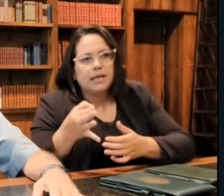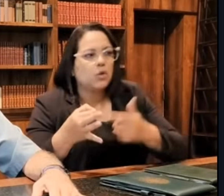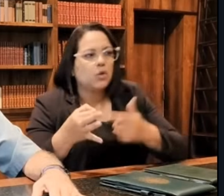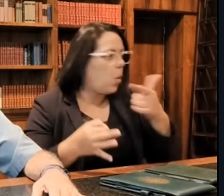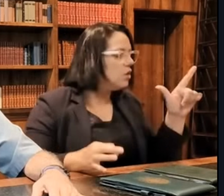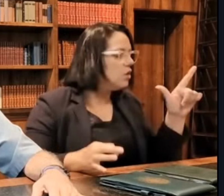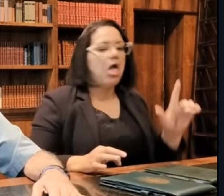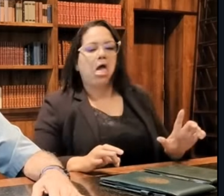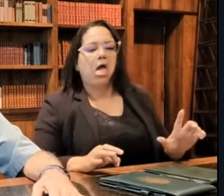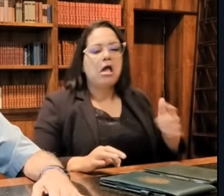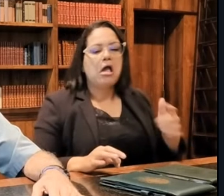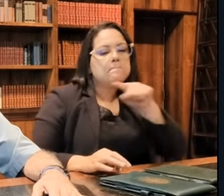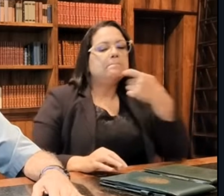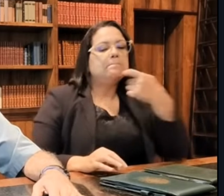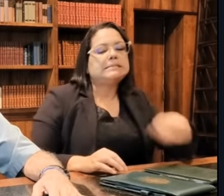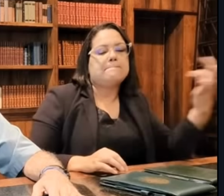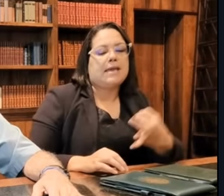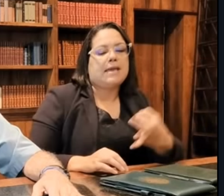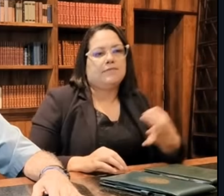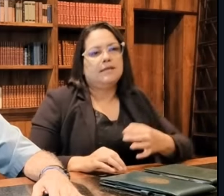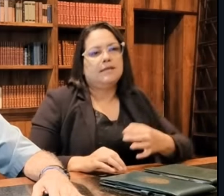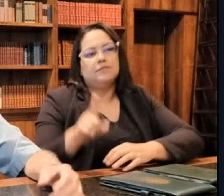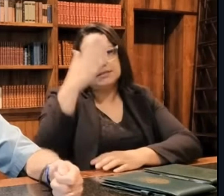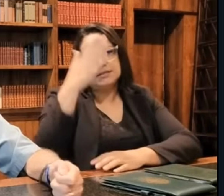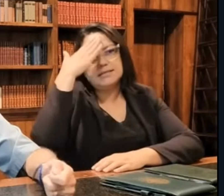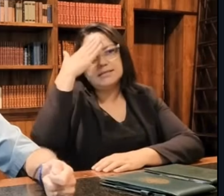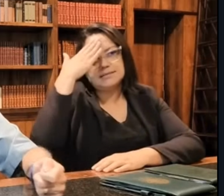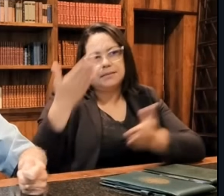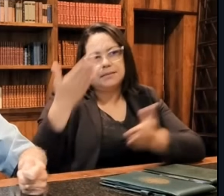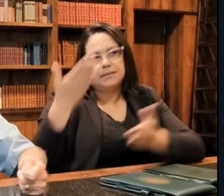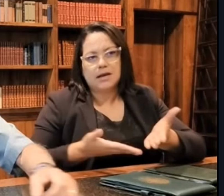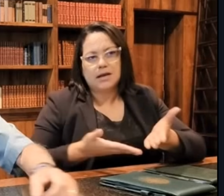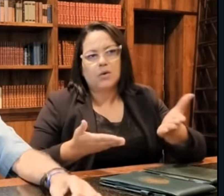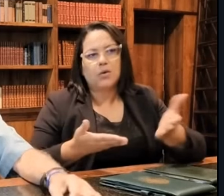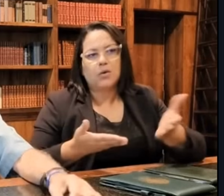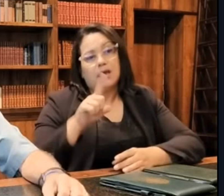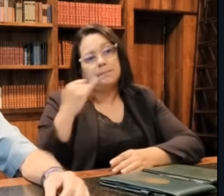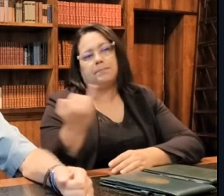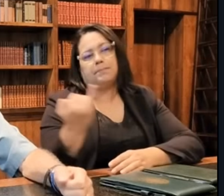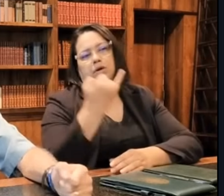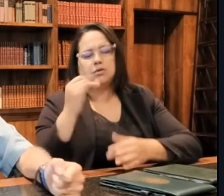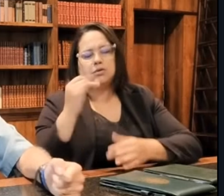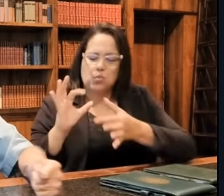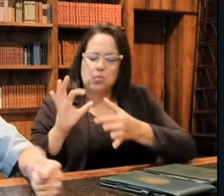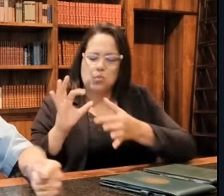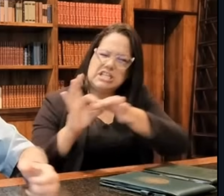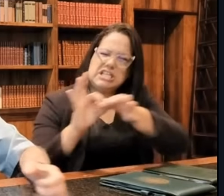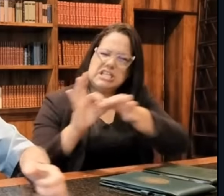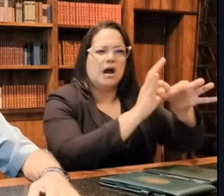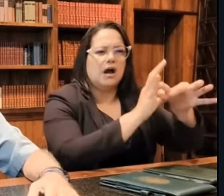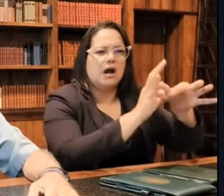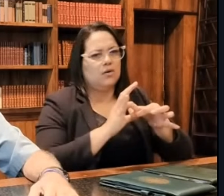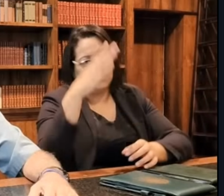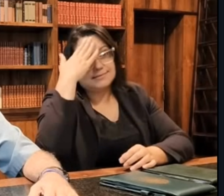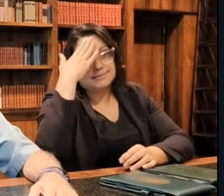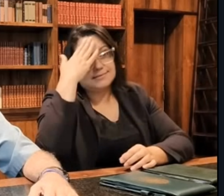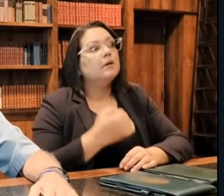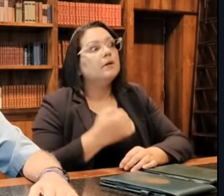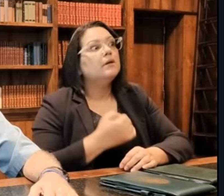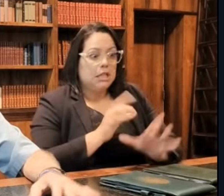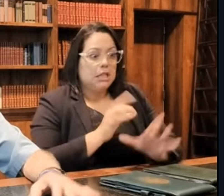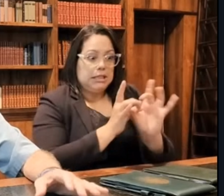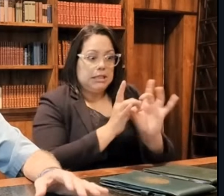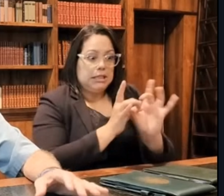perfeição. Vocês sabem agora a importância da união, sabem dar valor à liberdade,